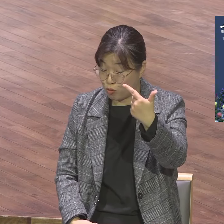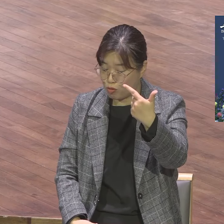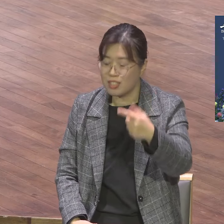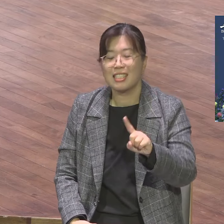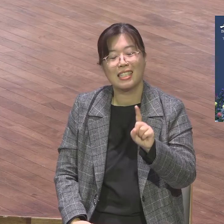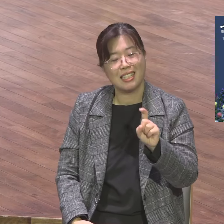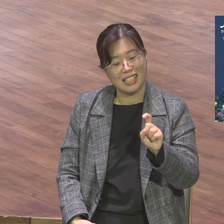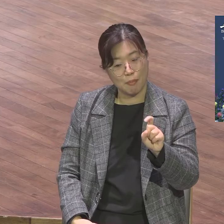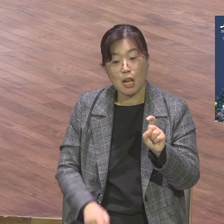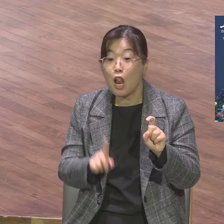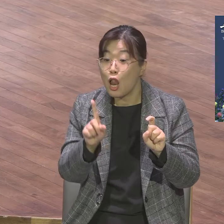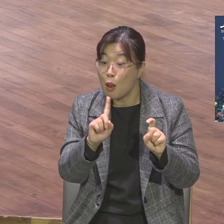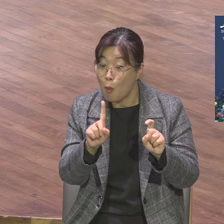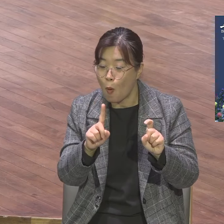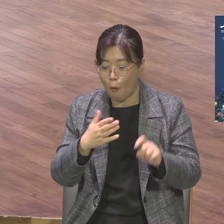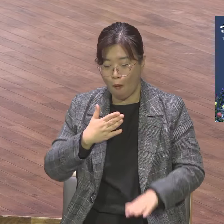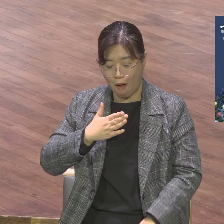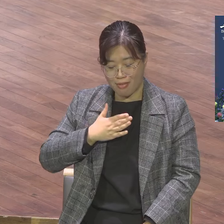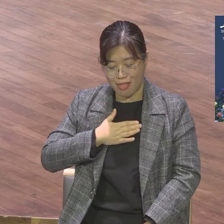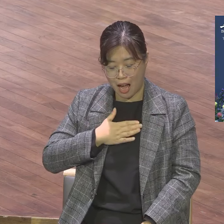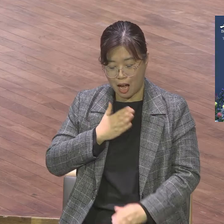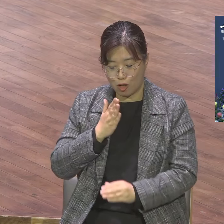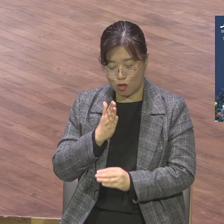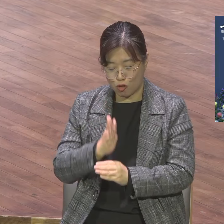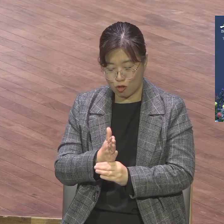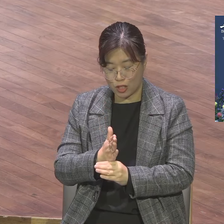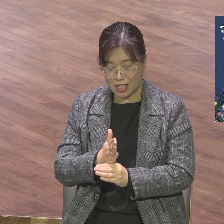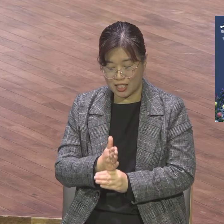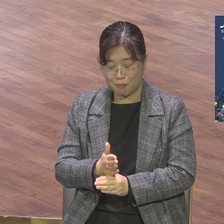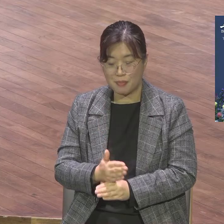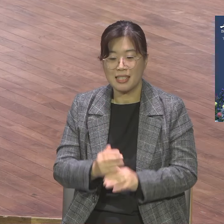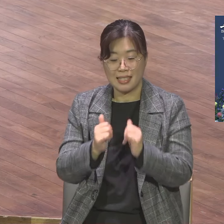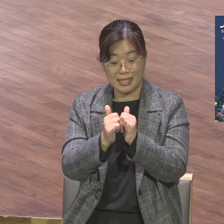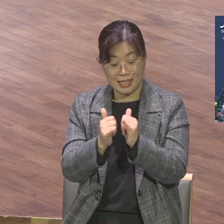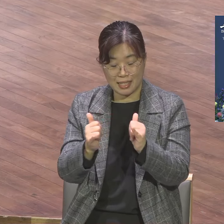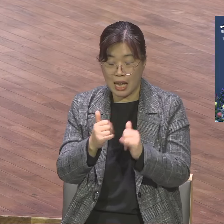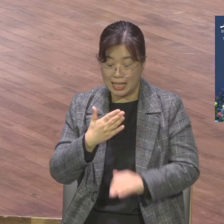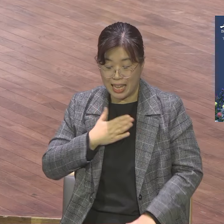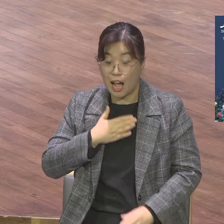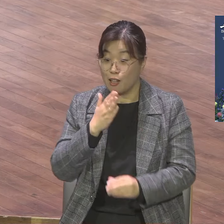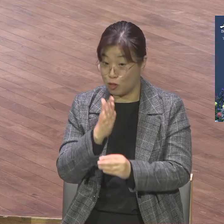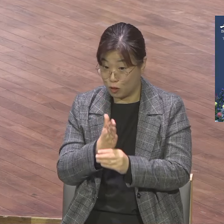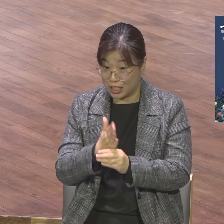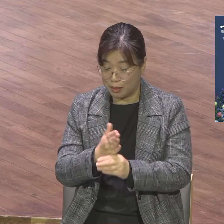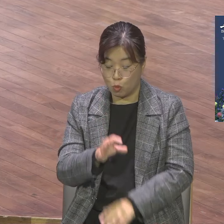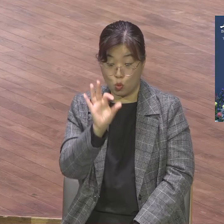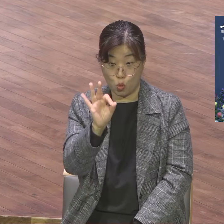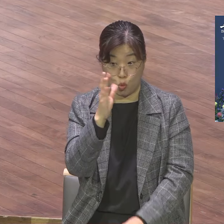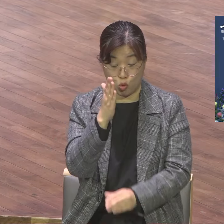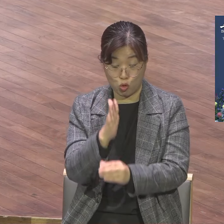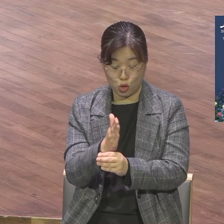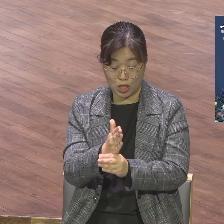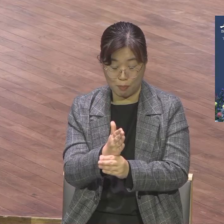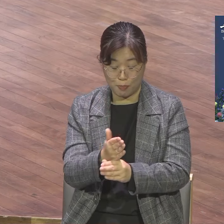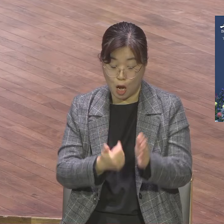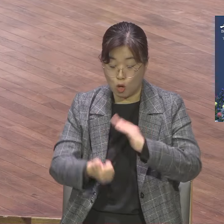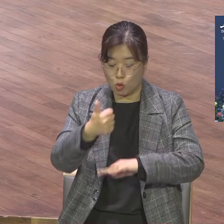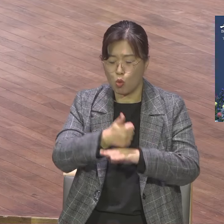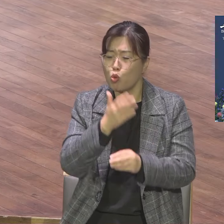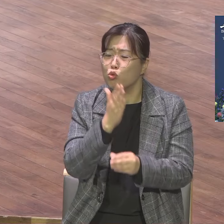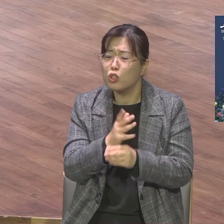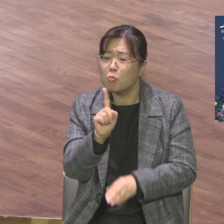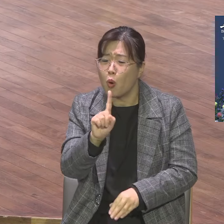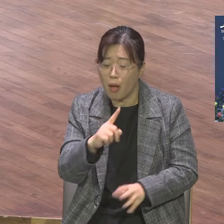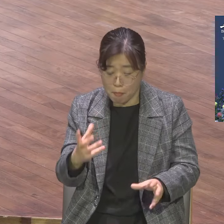만들죠. 다시 말하면 한마디로 이 창세기 3, 6, 11장이 뭐예요? 자기 중심이잖아요. 교회도 자기 중심, 신앙생활 자기